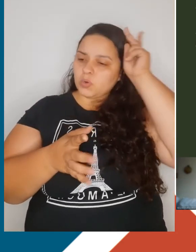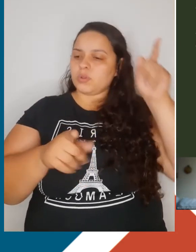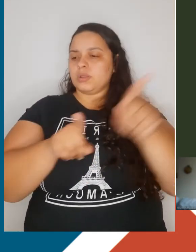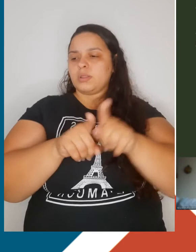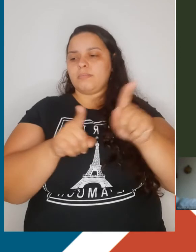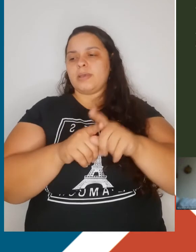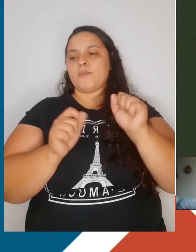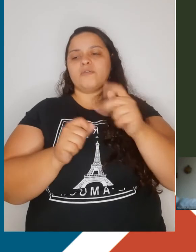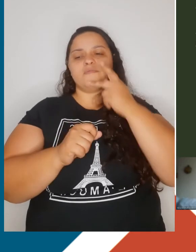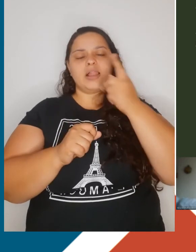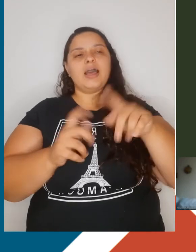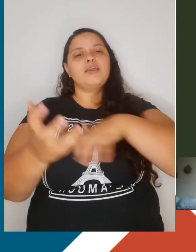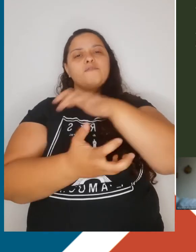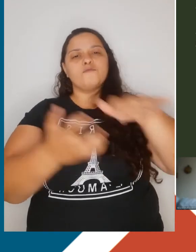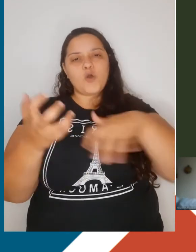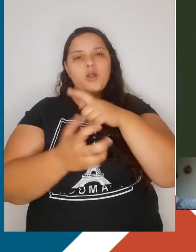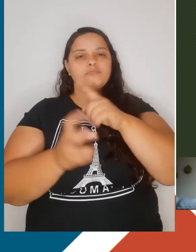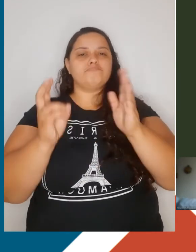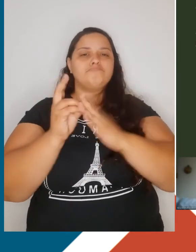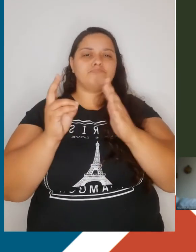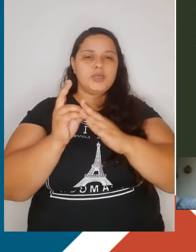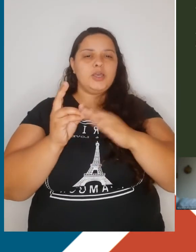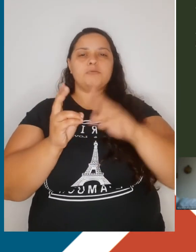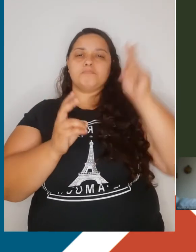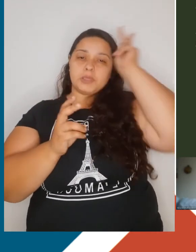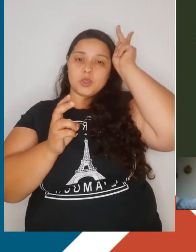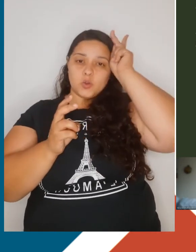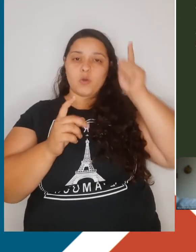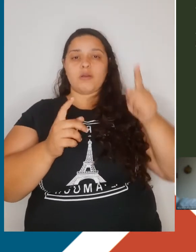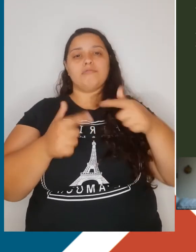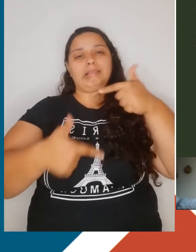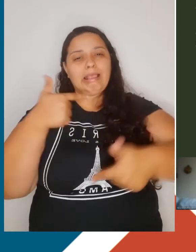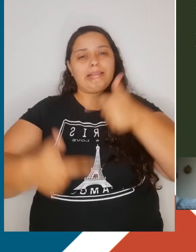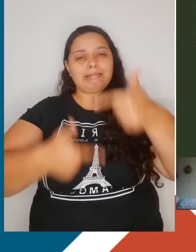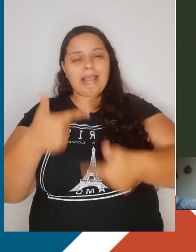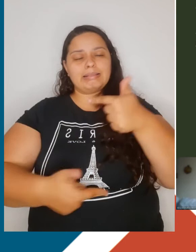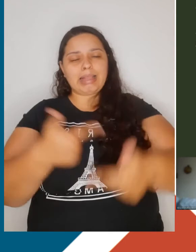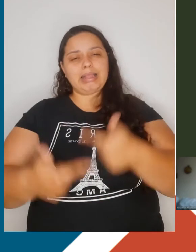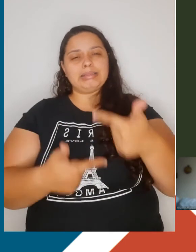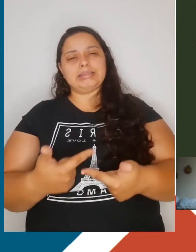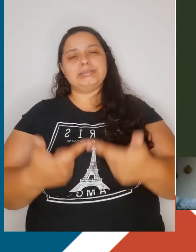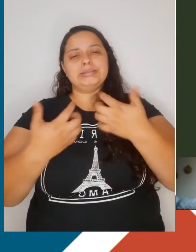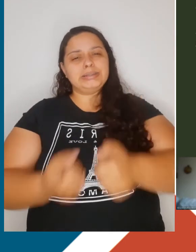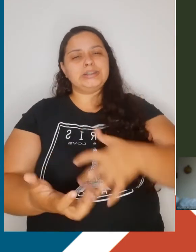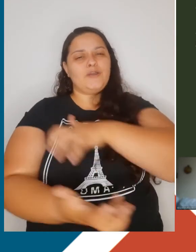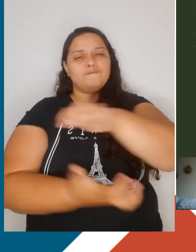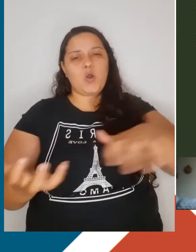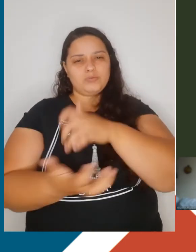populações indígenas, podemos citar e destacar a revolta de Tupac Amaru no Peru contra o regime de trabalho a que eram